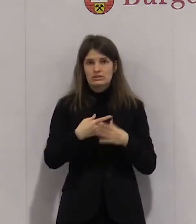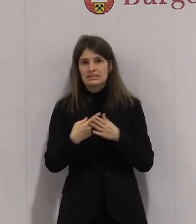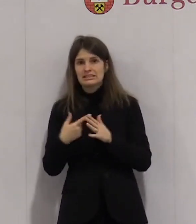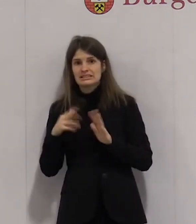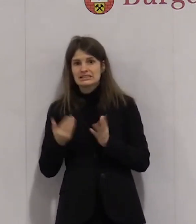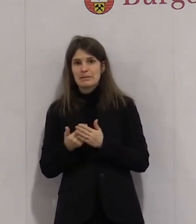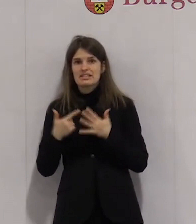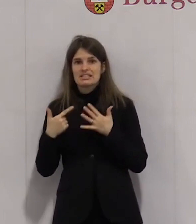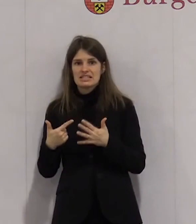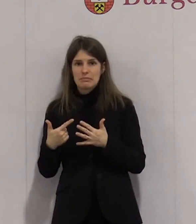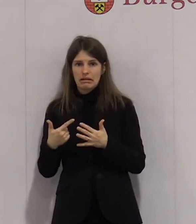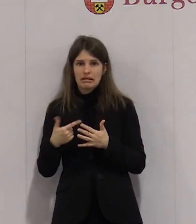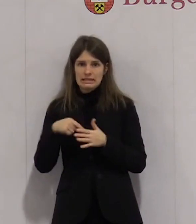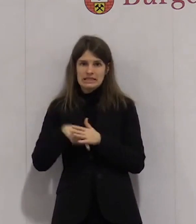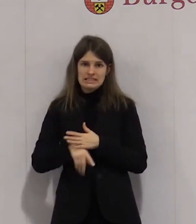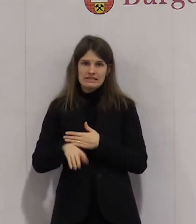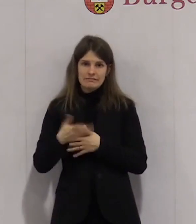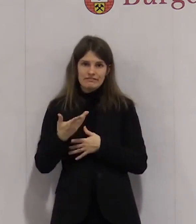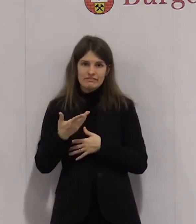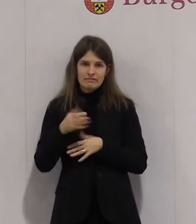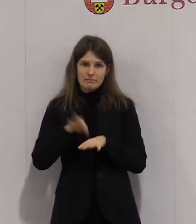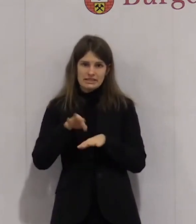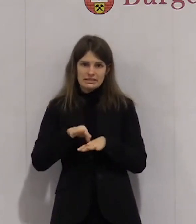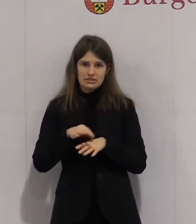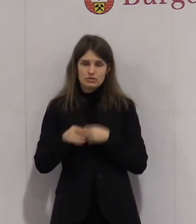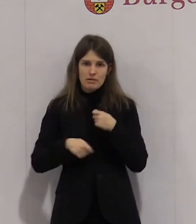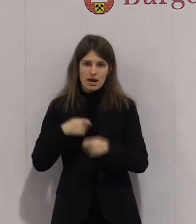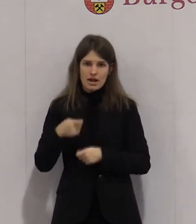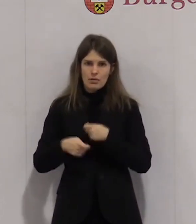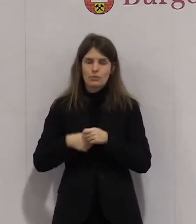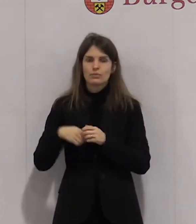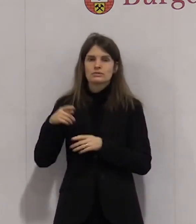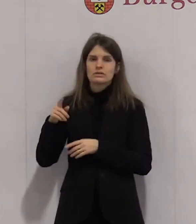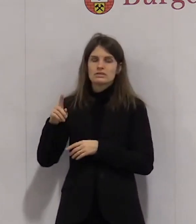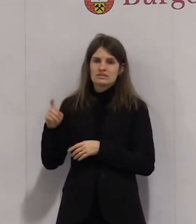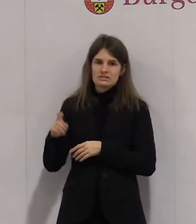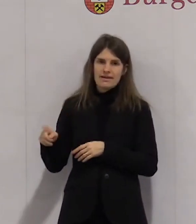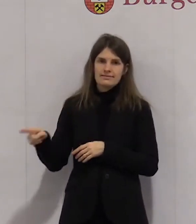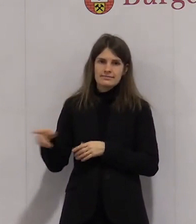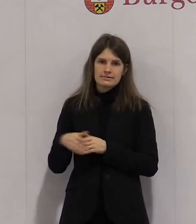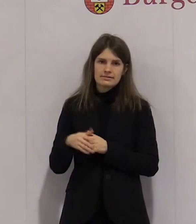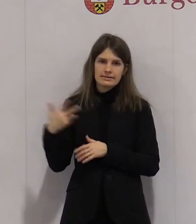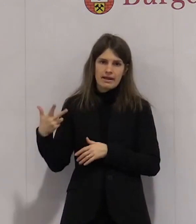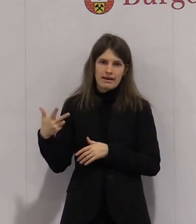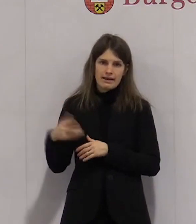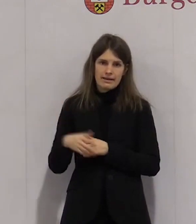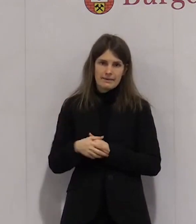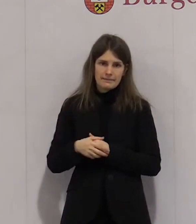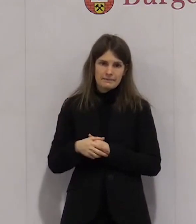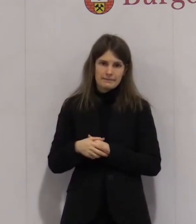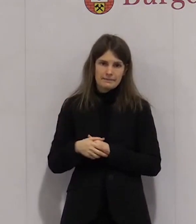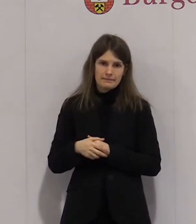medizinisch zu behandeln und im zeitzer klinikum haben wir drei patienten sich ebenfalls